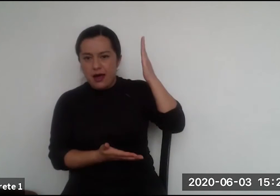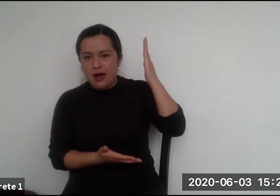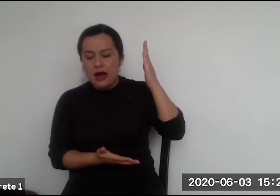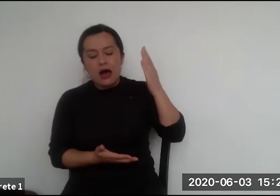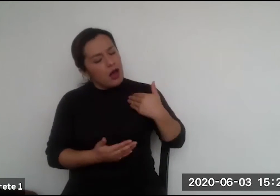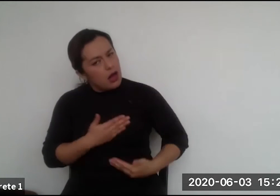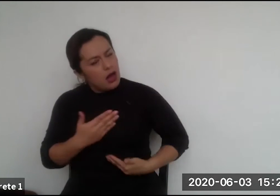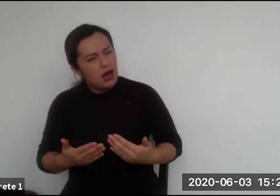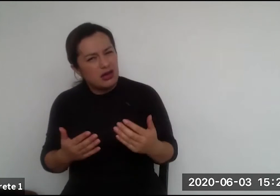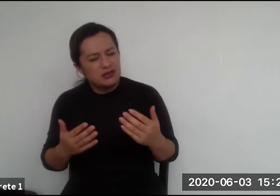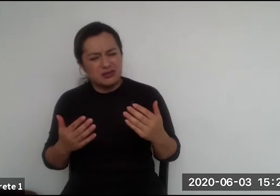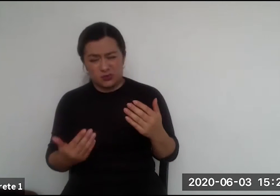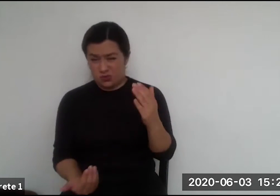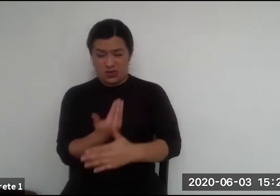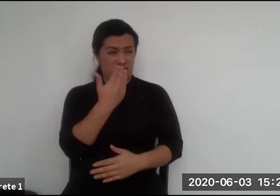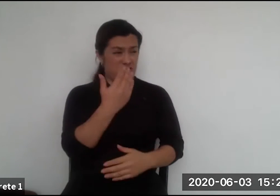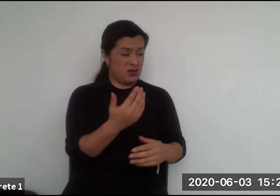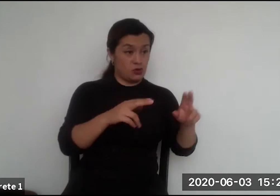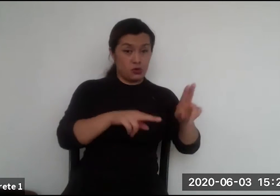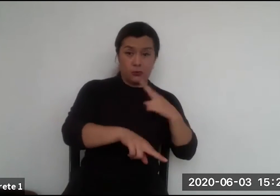E,